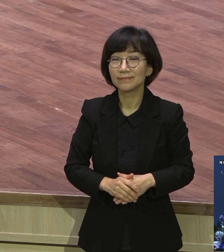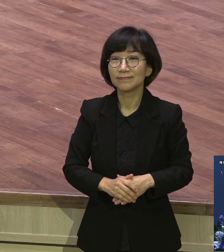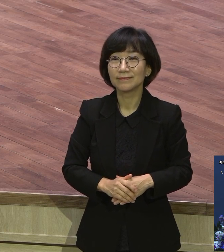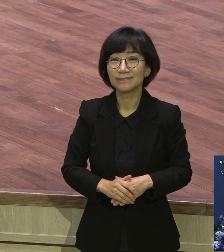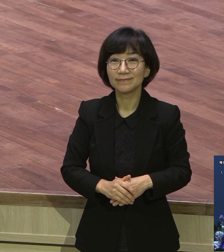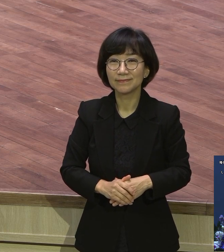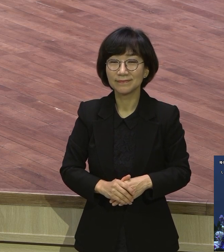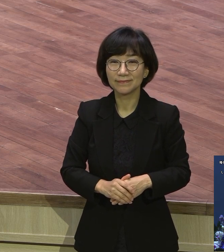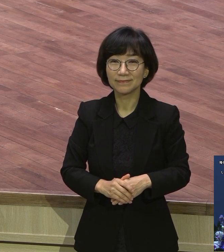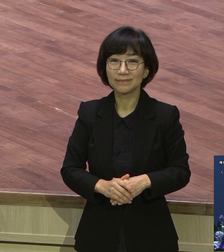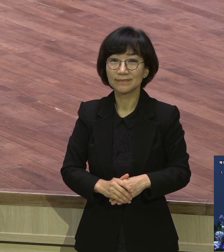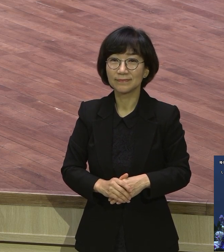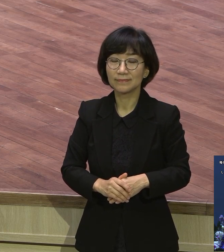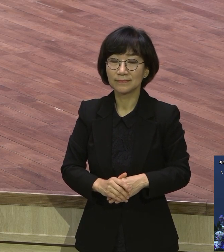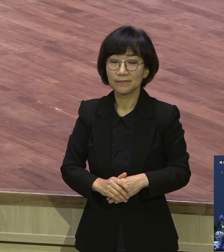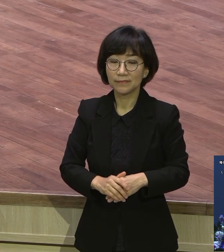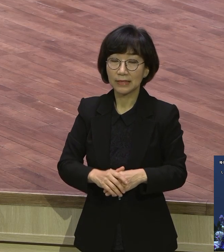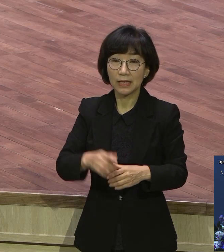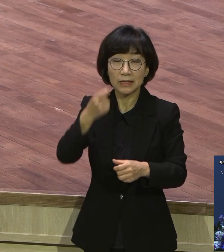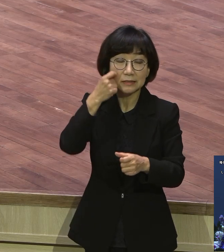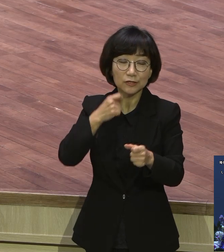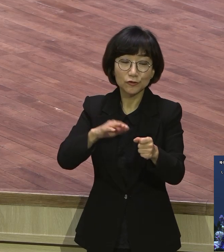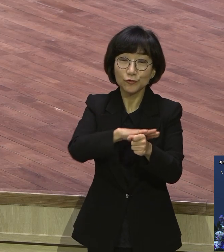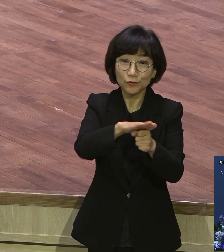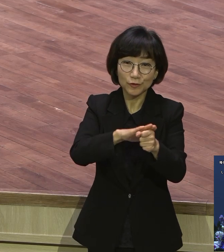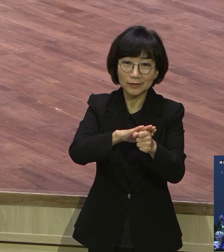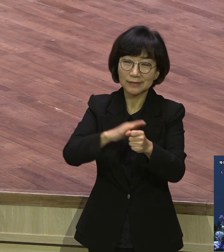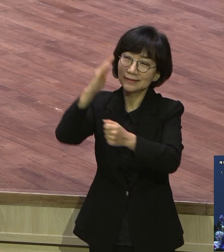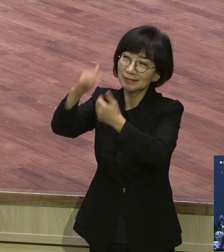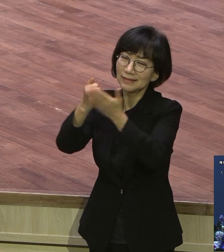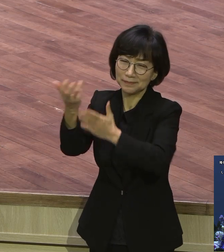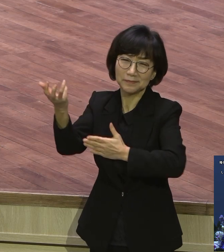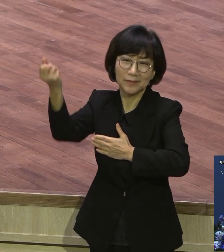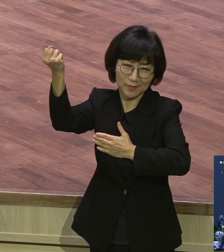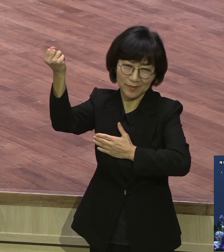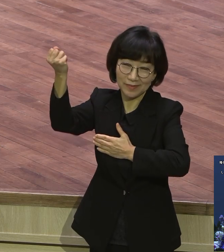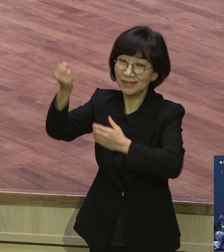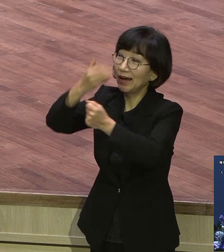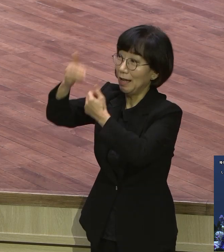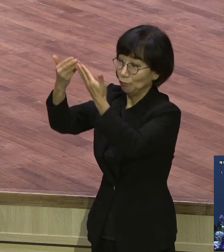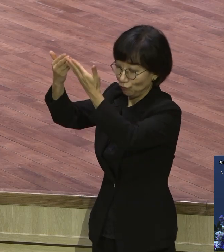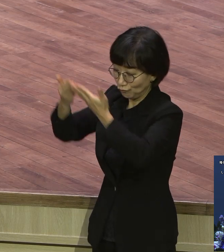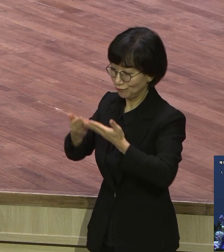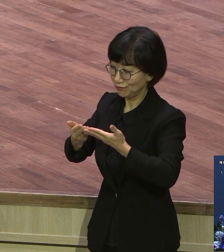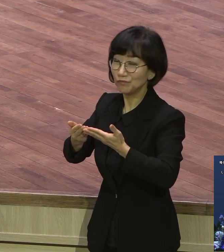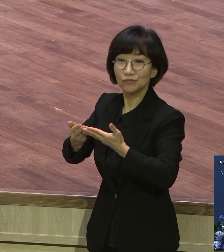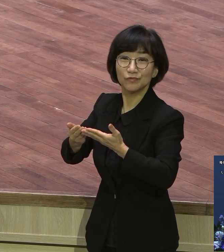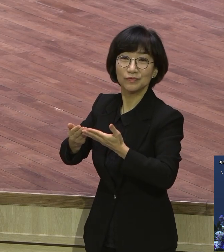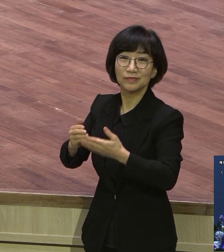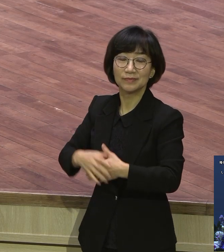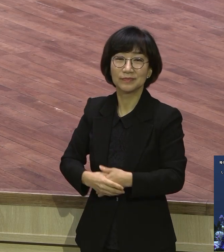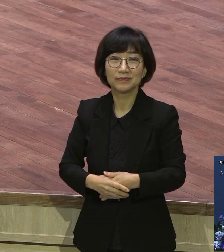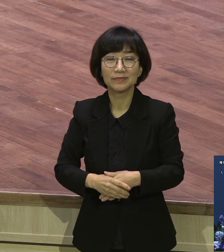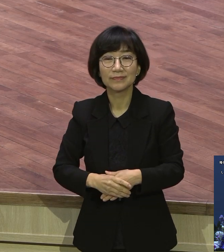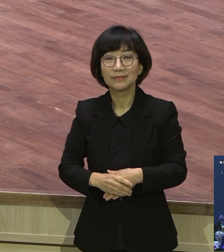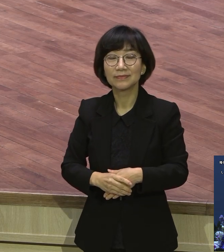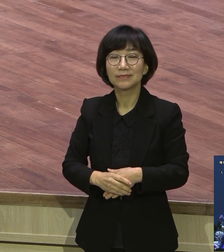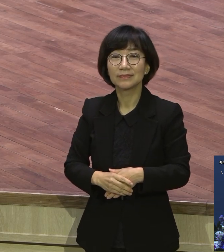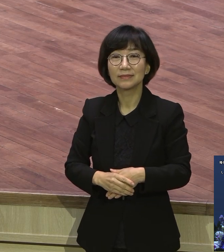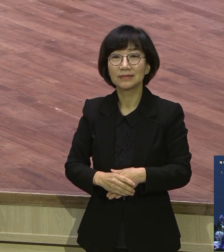하나님께서 주신 거예요 하나님 거예요 그래서 하나님께서 경류를 여기신다 이